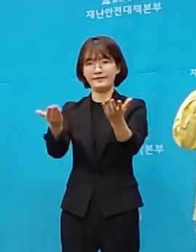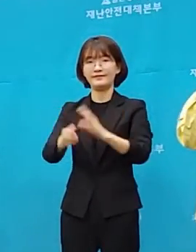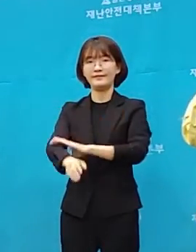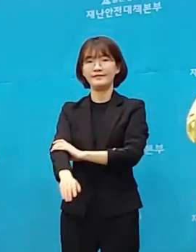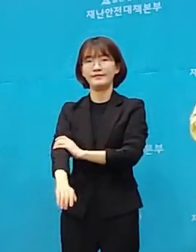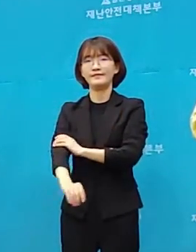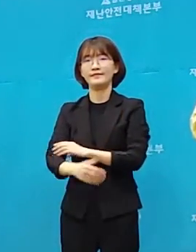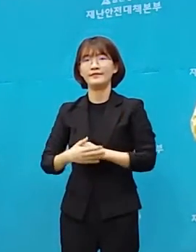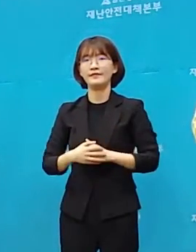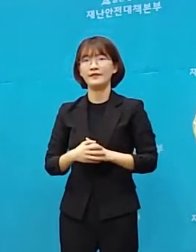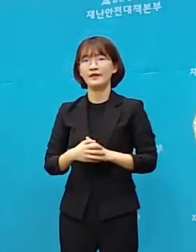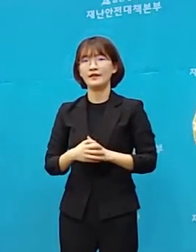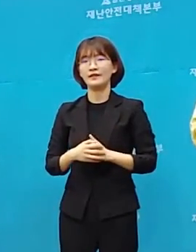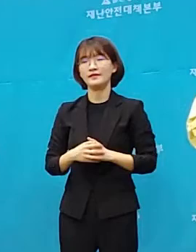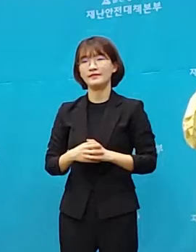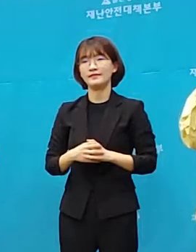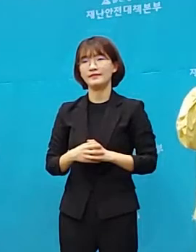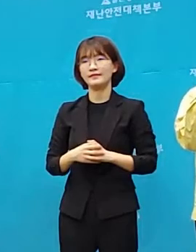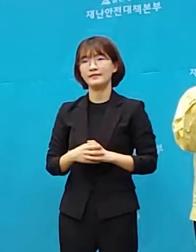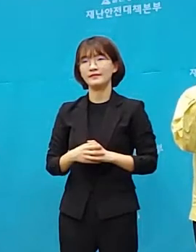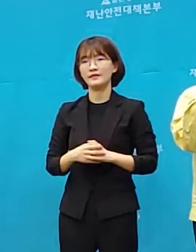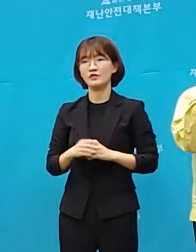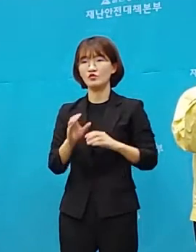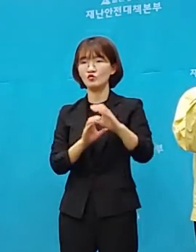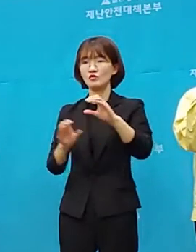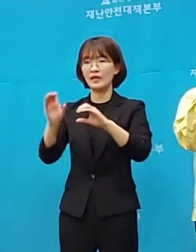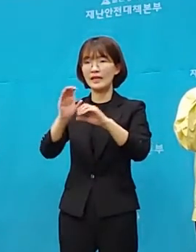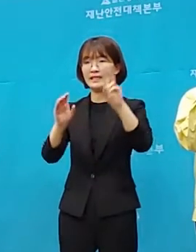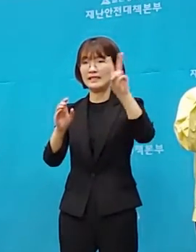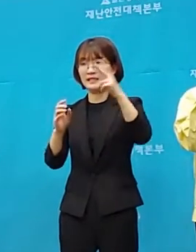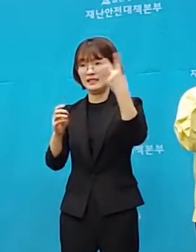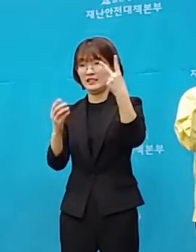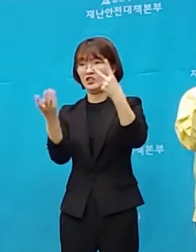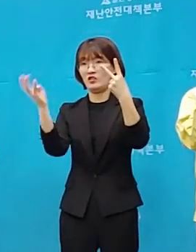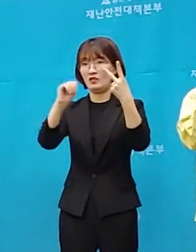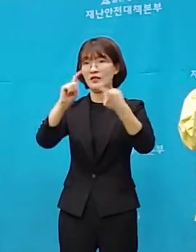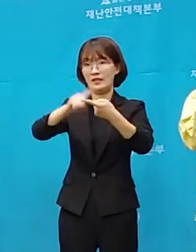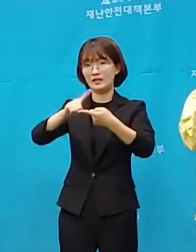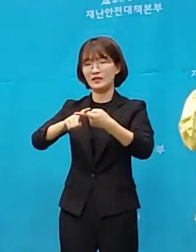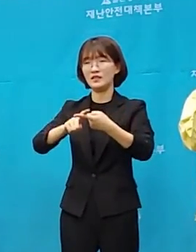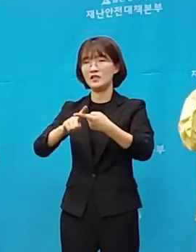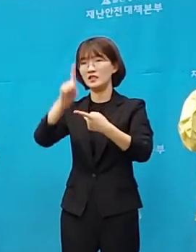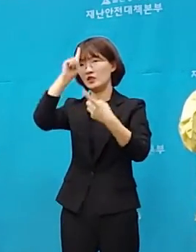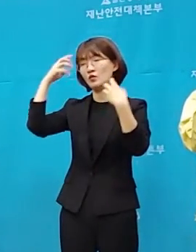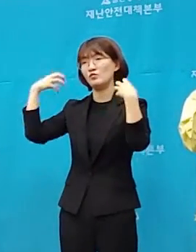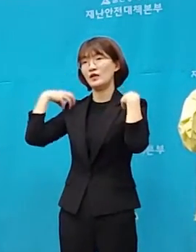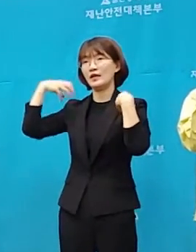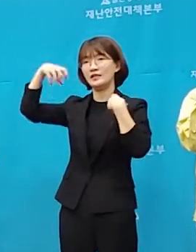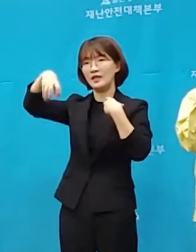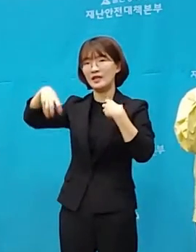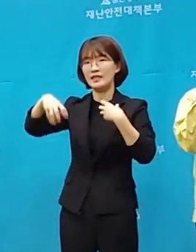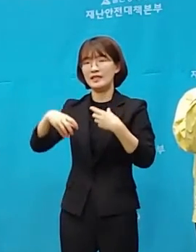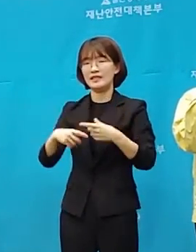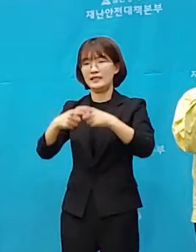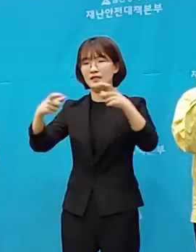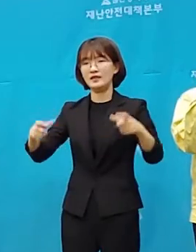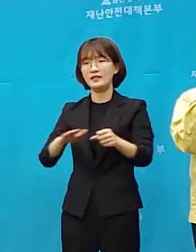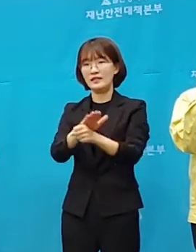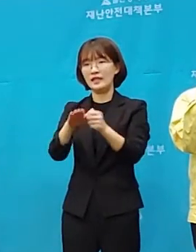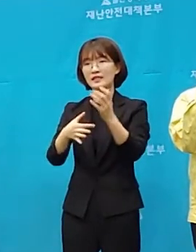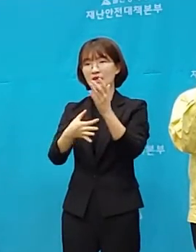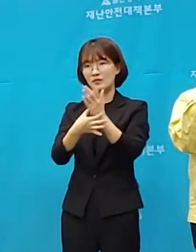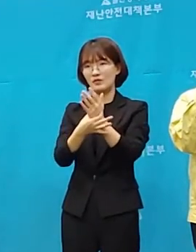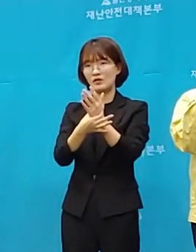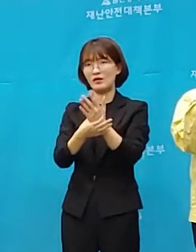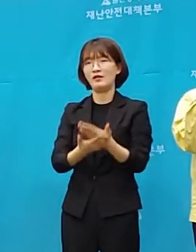설명드리겠습니다. 네, 인천이 경제국장입니다. 지금 추가 발행 2,000억과 관련해서는 정부에서 이제 지역 차량 상품권을 대대적인